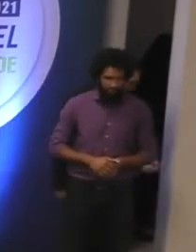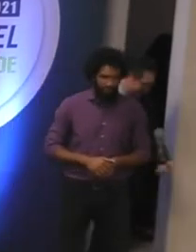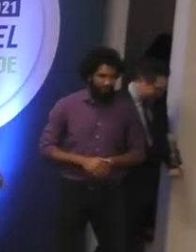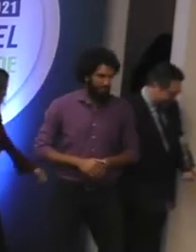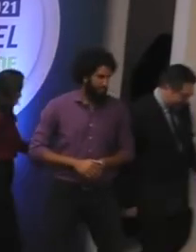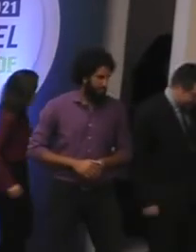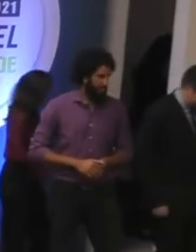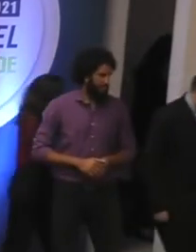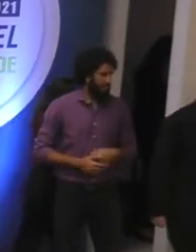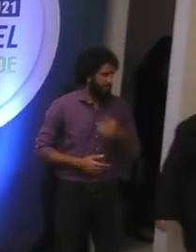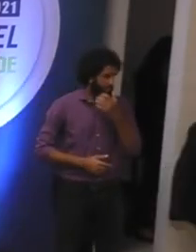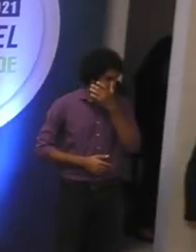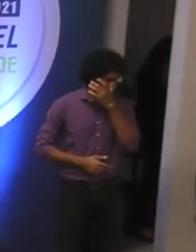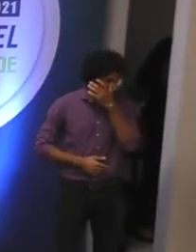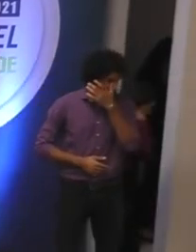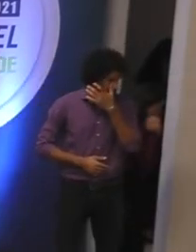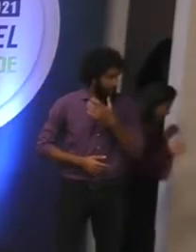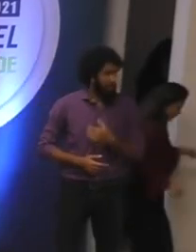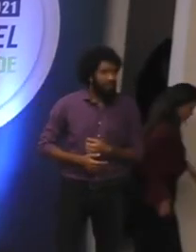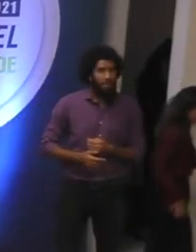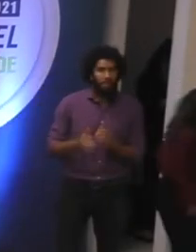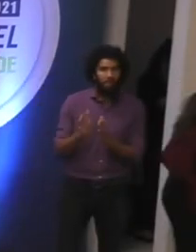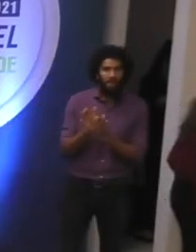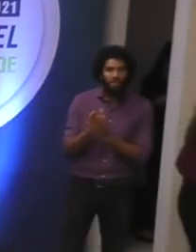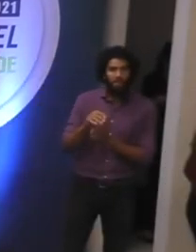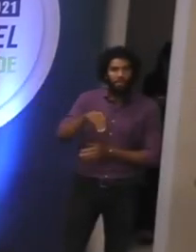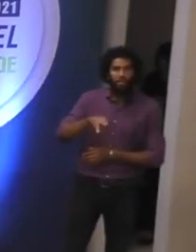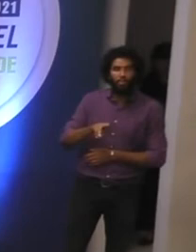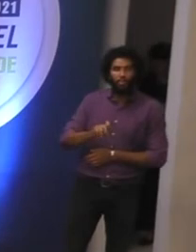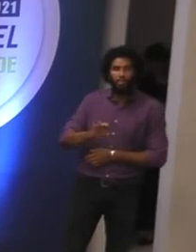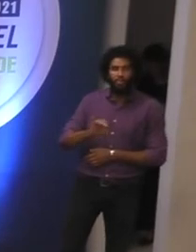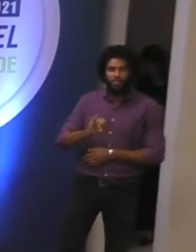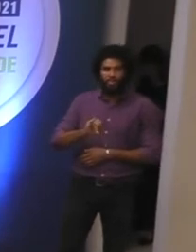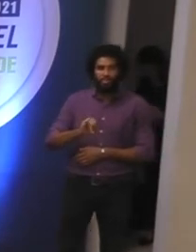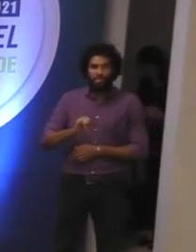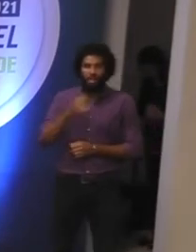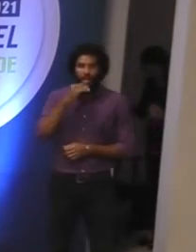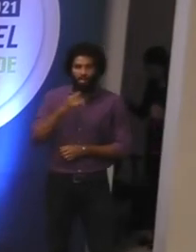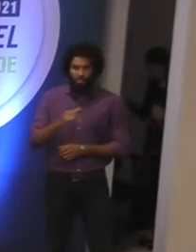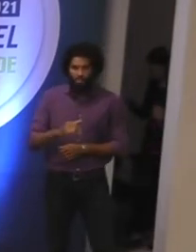segunda premiação desta tarde. Parabéns à Mux Energia.